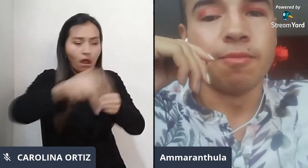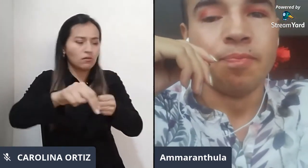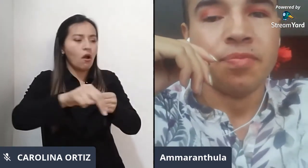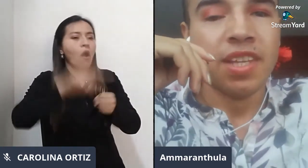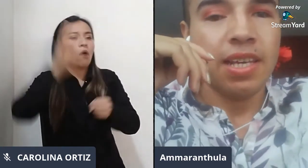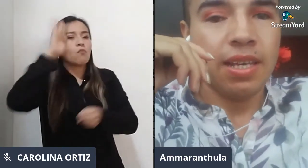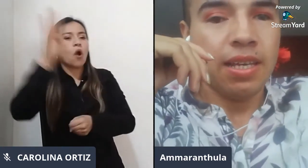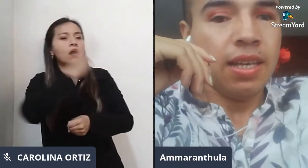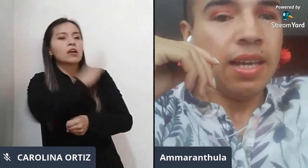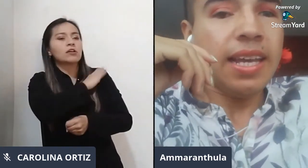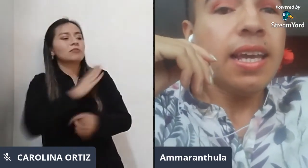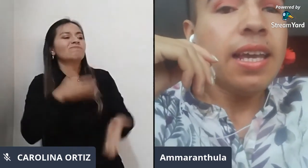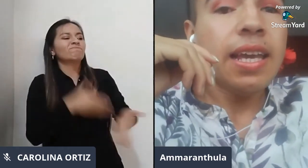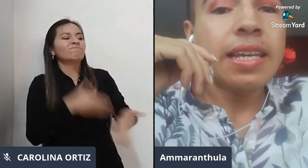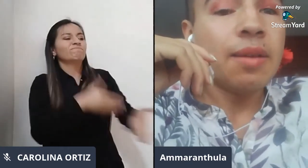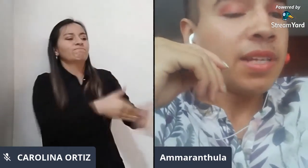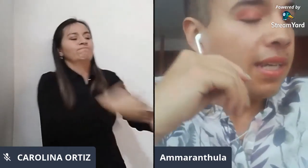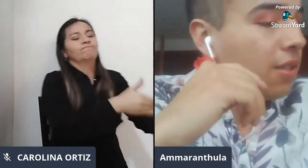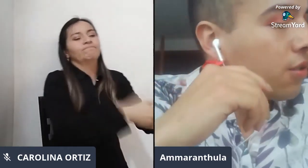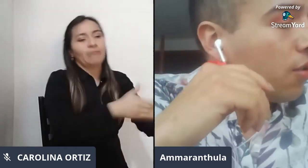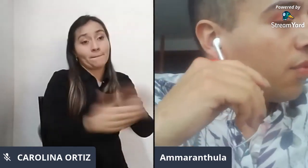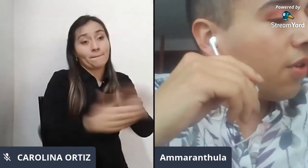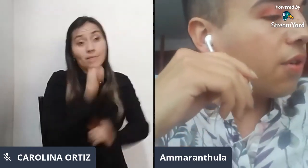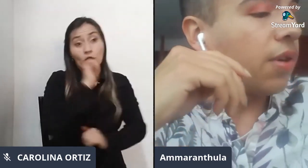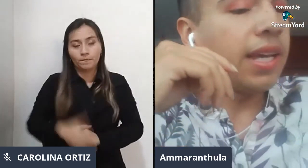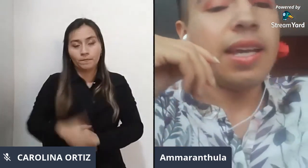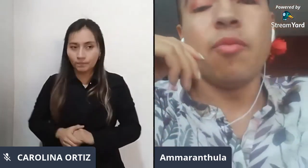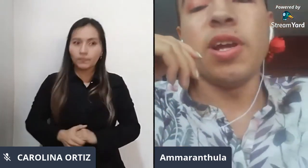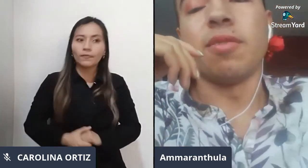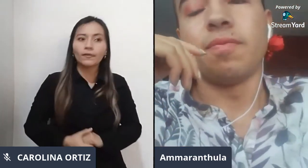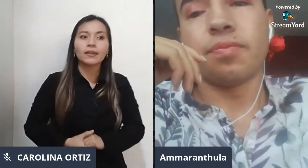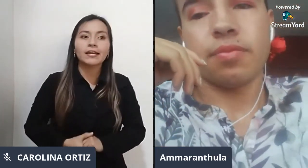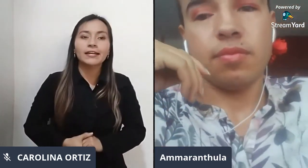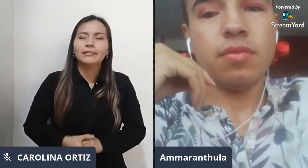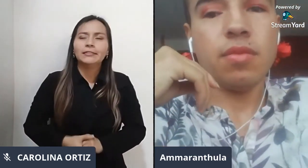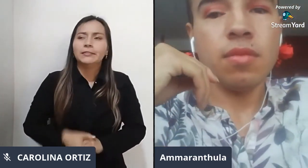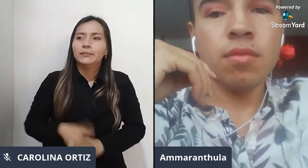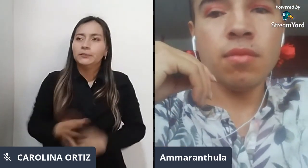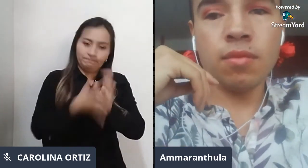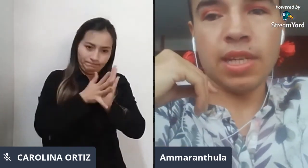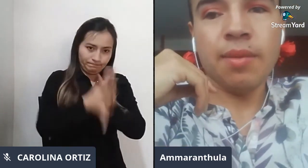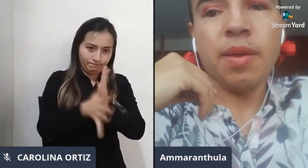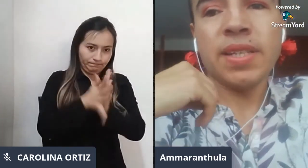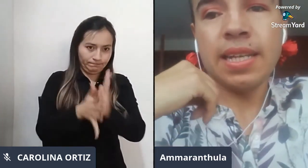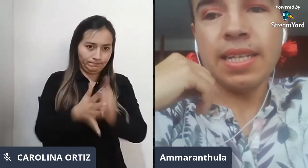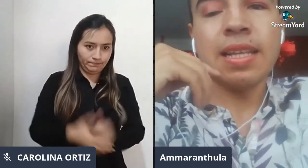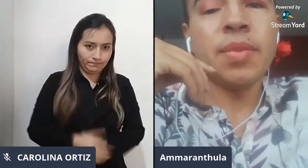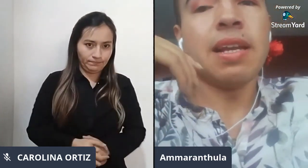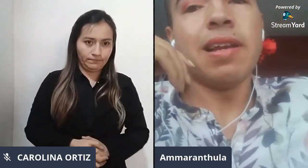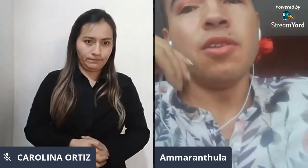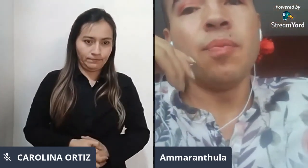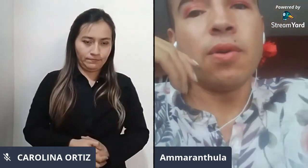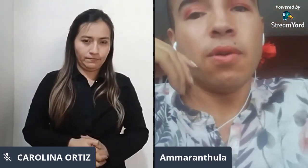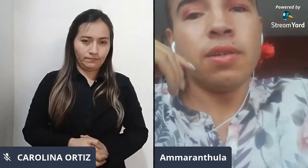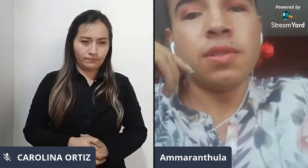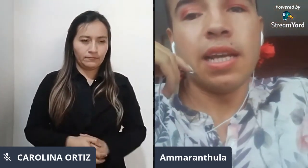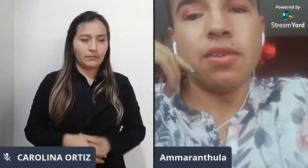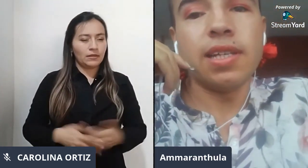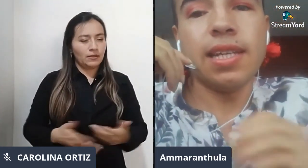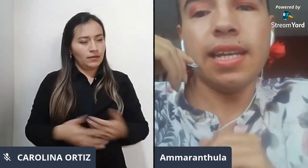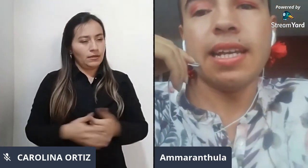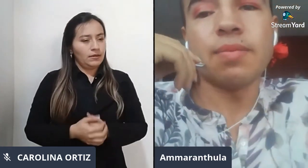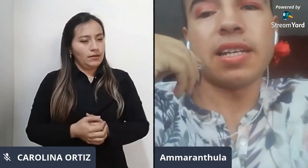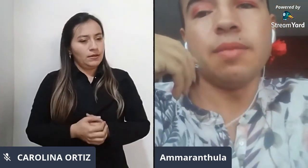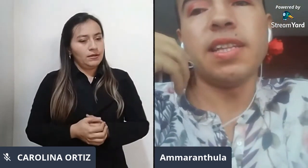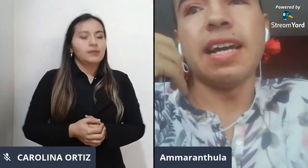vulnerar más. ¿Qué más a grosso modo? Bueno, Empezaría también hablando un poco,